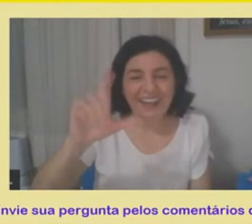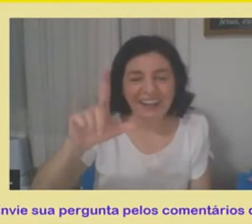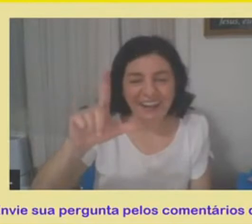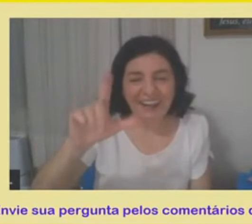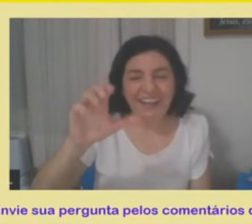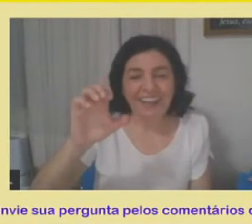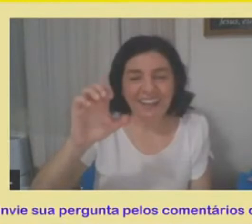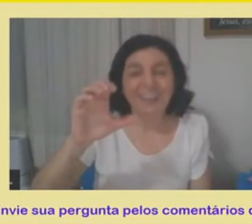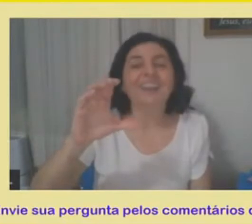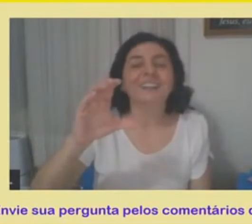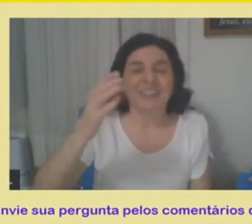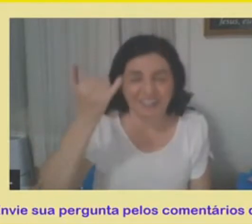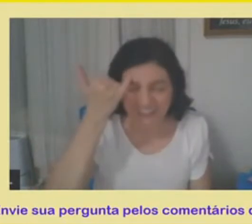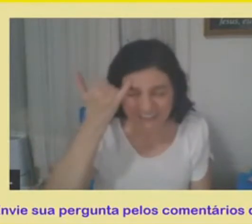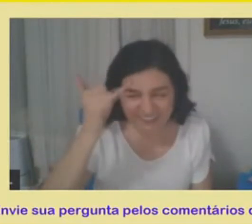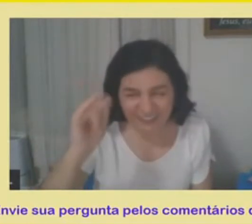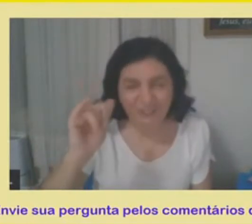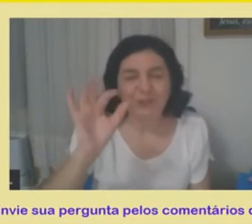Intelectual.